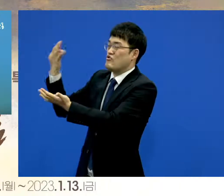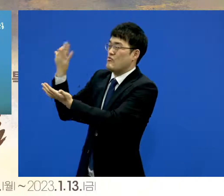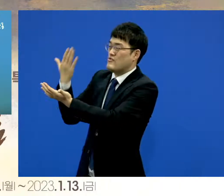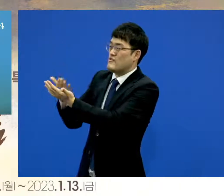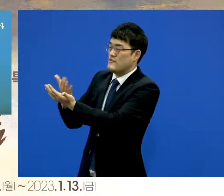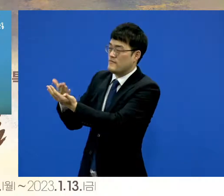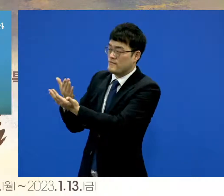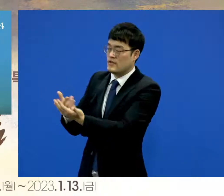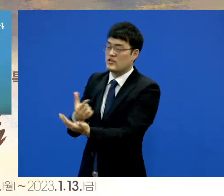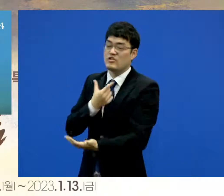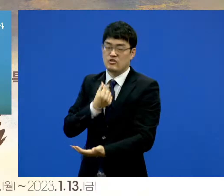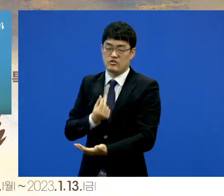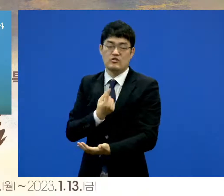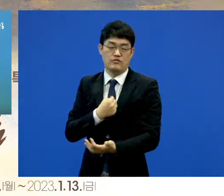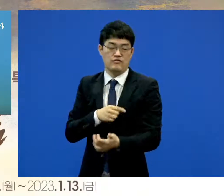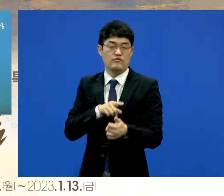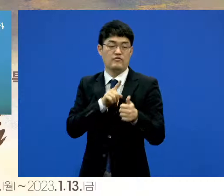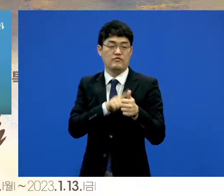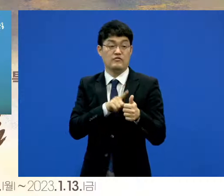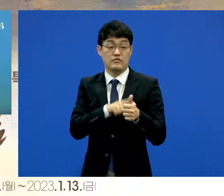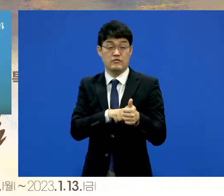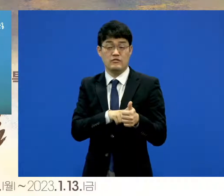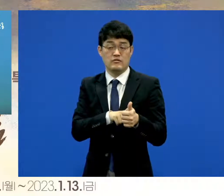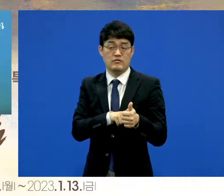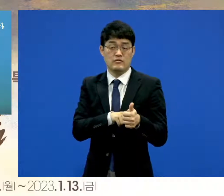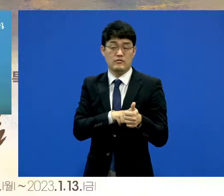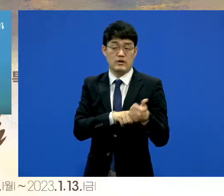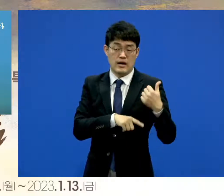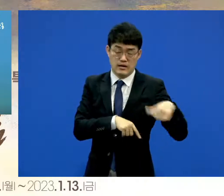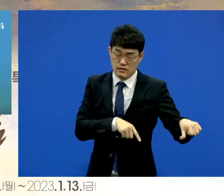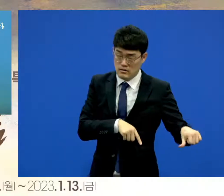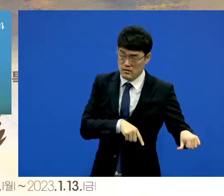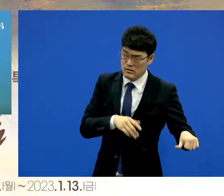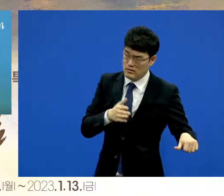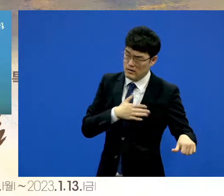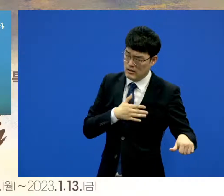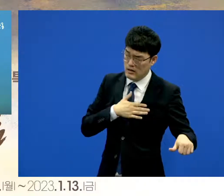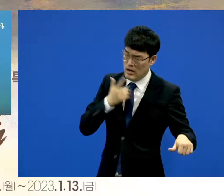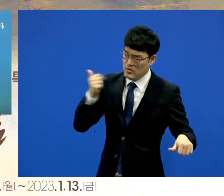자, 그 아버지가 과연 나를 맞아줄까? 품꾼으로라도?